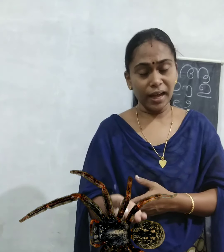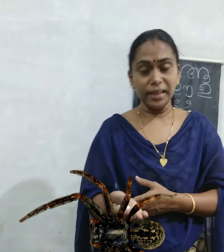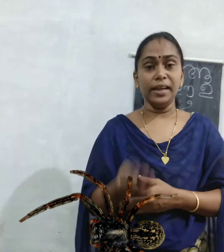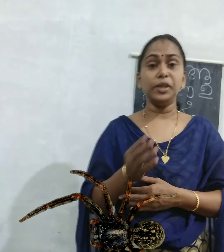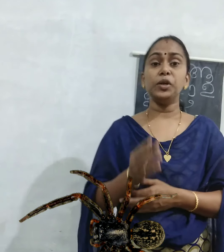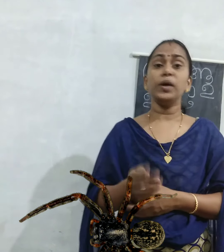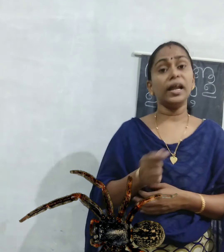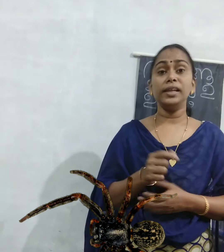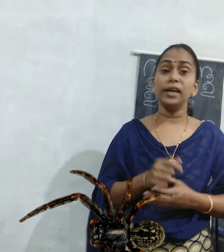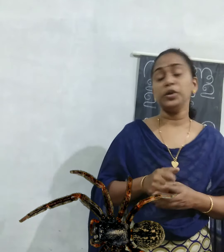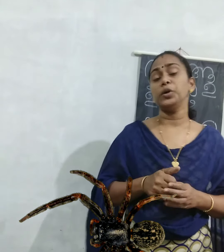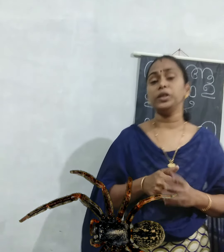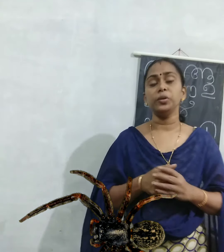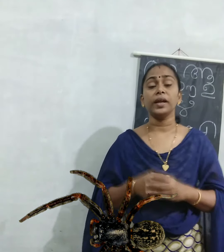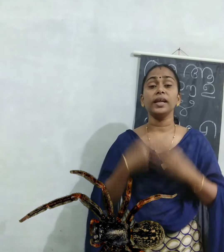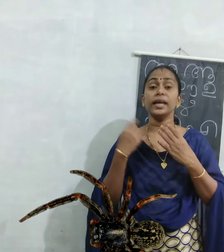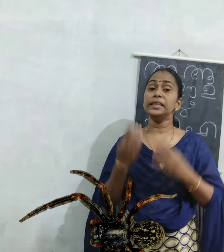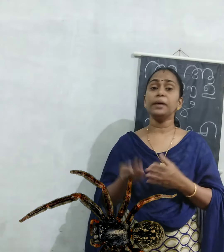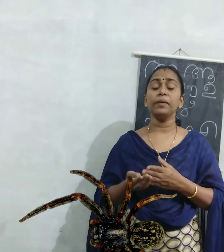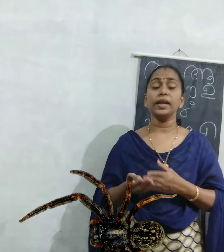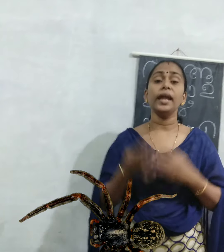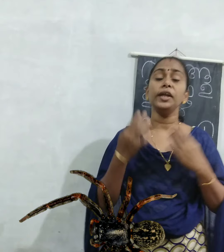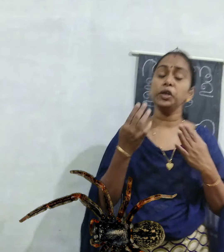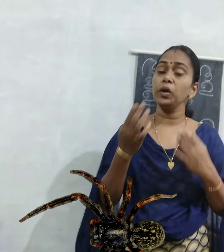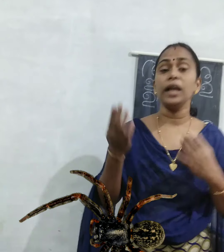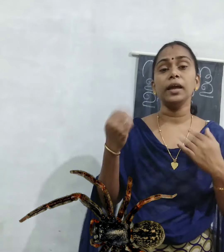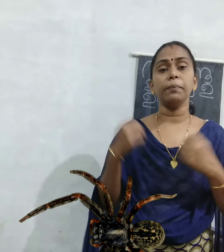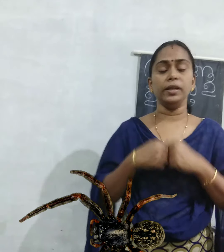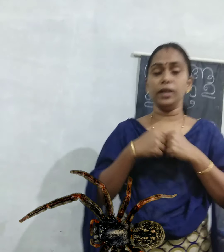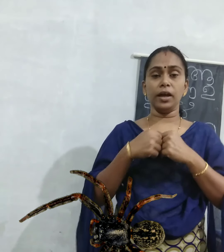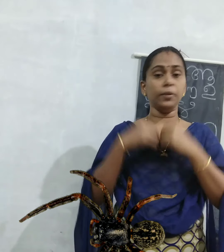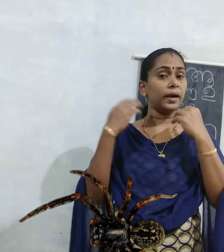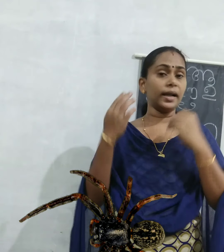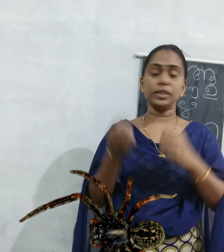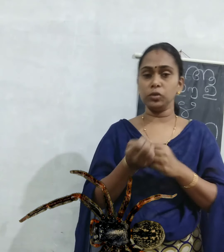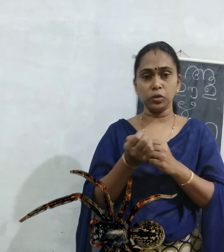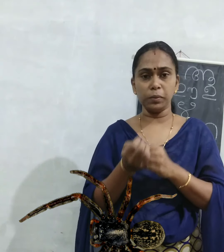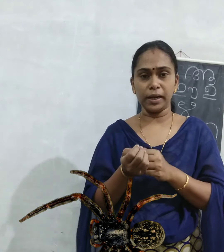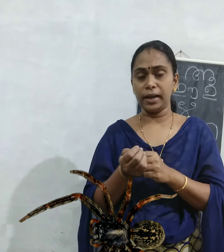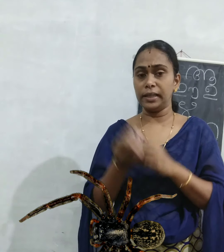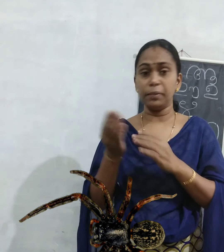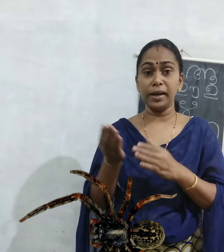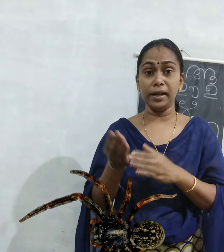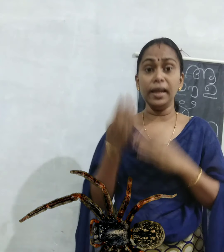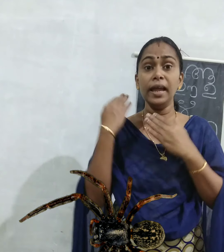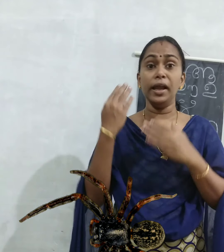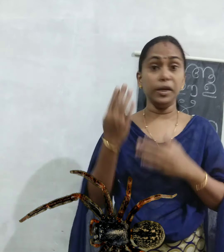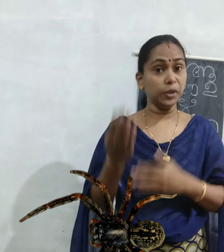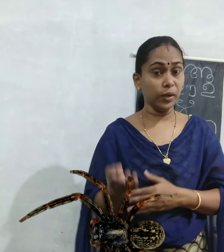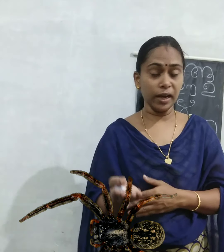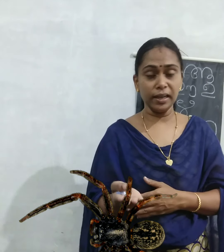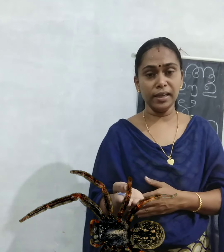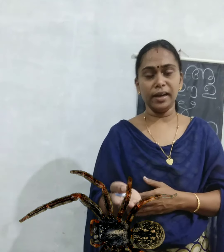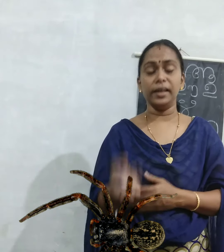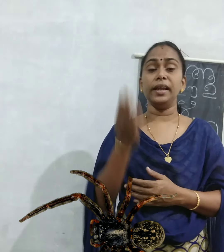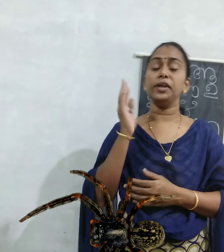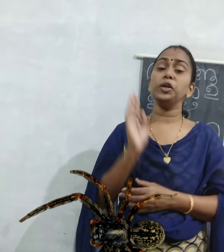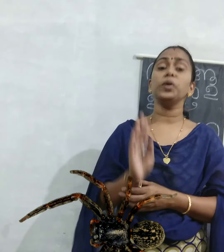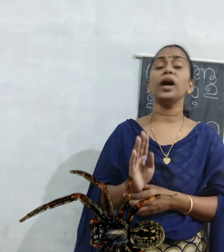എട്ടുകാലി, എട്ടുകാലി എന്നാണ് കേട്ടോ ഇതിന് പറയാ. എന്താ പറയാ? എട്ടുകാലി. അപ്പൊ ഇനി ആരും മണ്ണാച്ച എന്നൊന്നും പറയണ്ട. എന്താ പറയണ്ടേ? എട്ടുകാലിയാണ്,